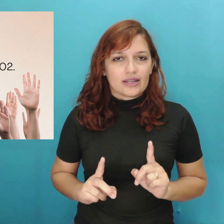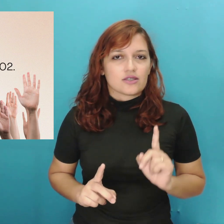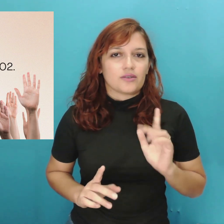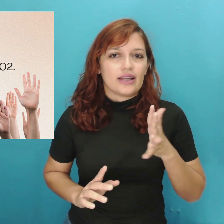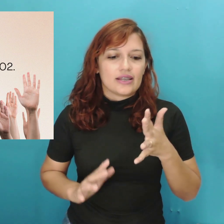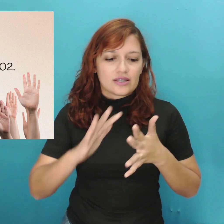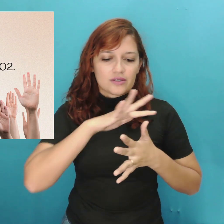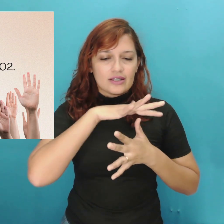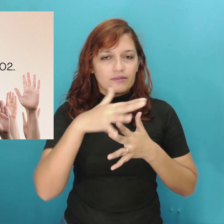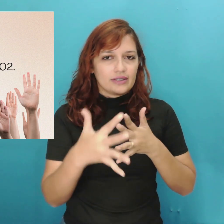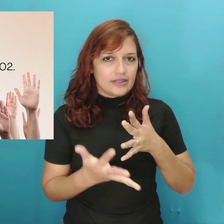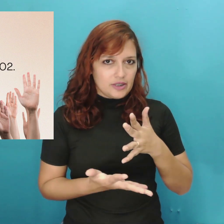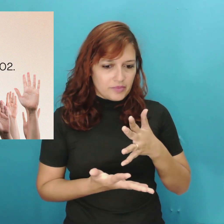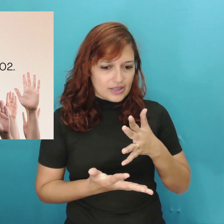diferença. Ó. Esse é o sinal de Libras